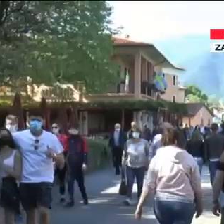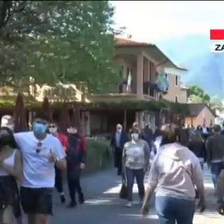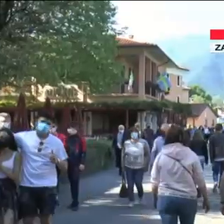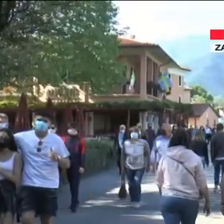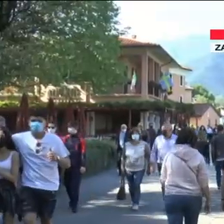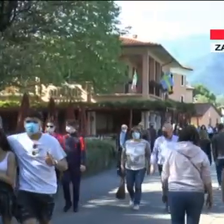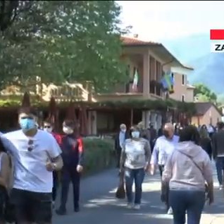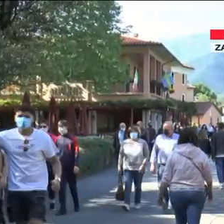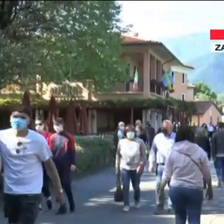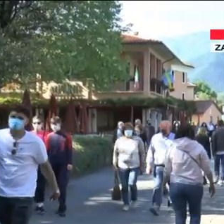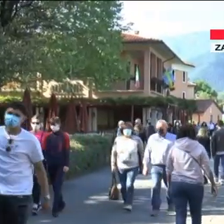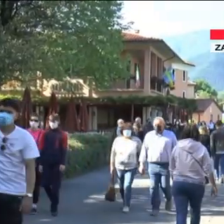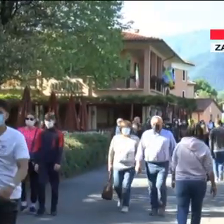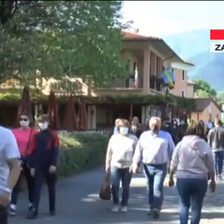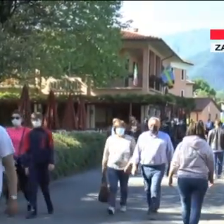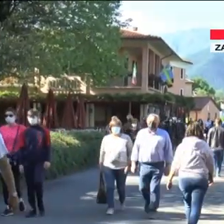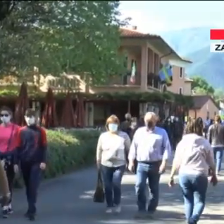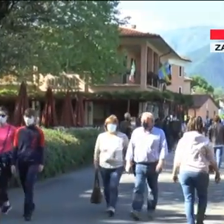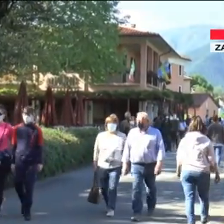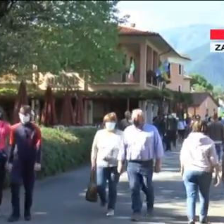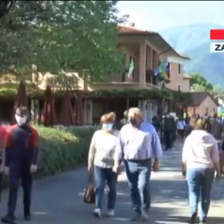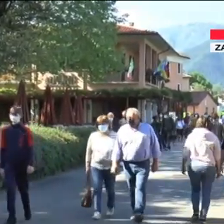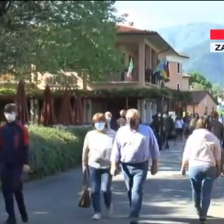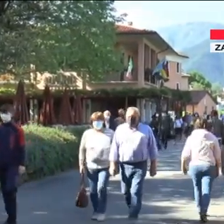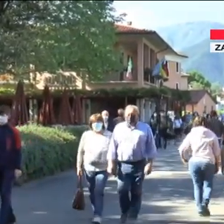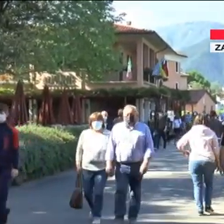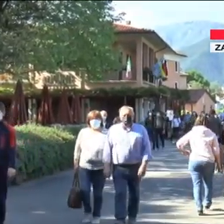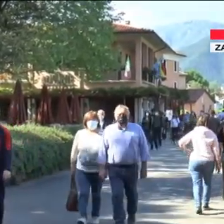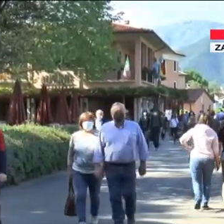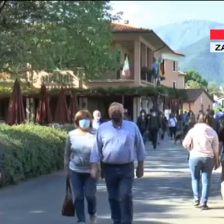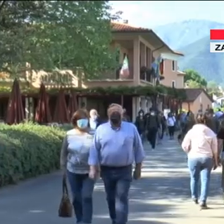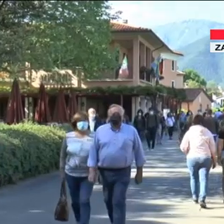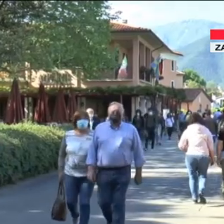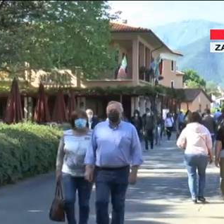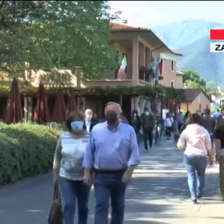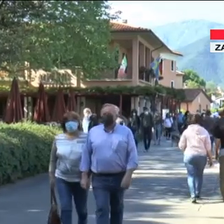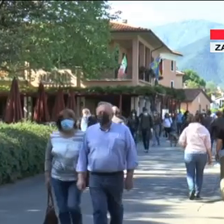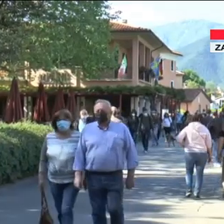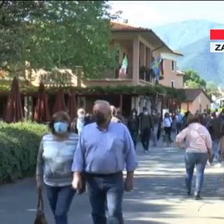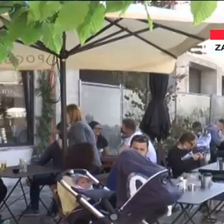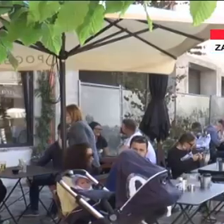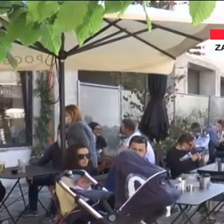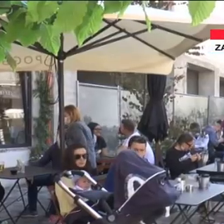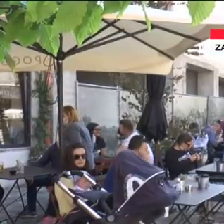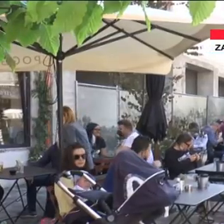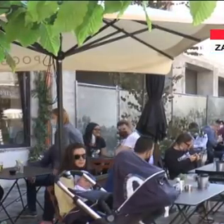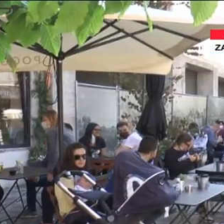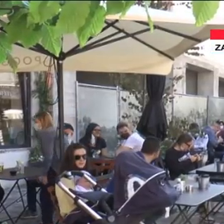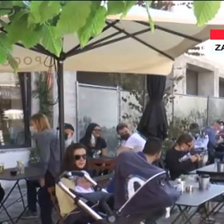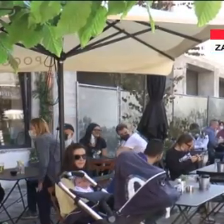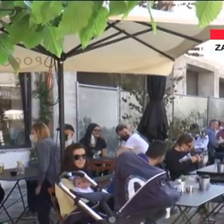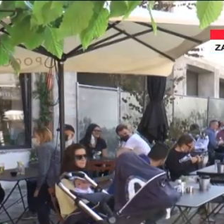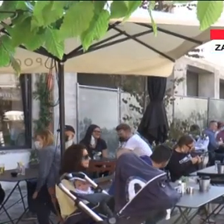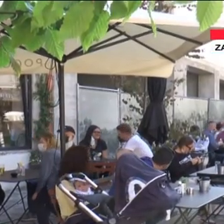del Ponte ha accolto il pubblico delle grandi occasioni, tornando ai livelli pre-Covid e confermando ancora una volta l'appeal sul territorio. Erano